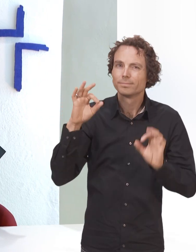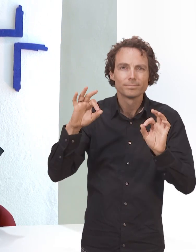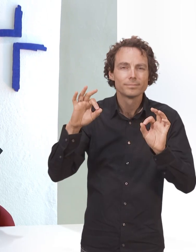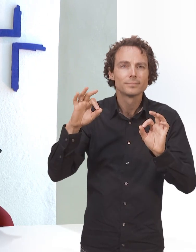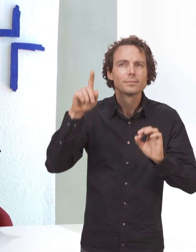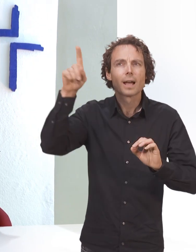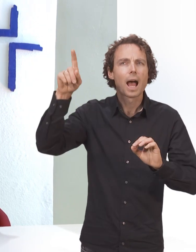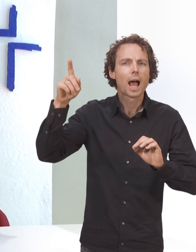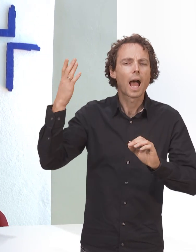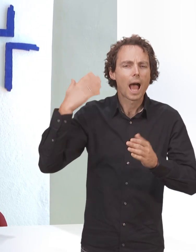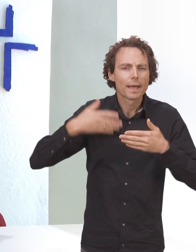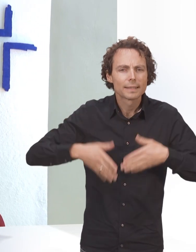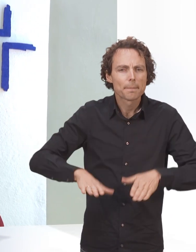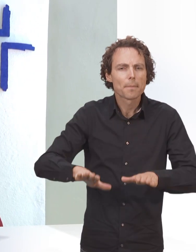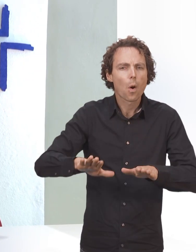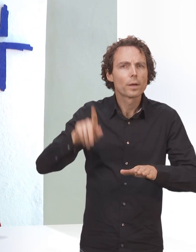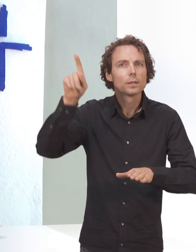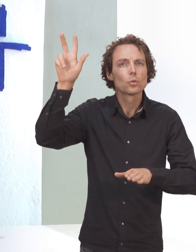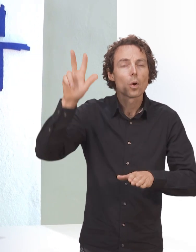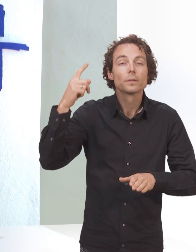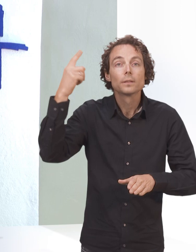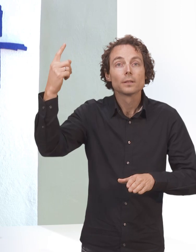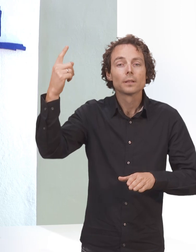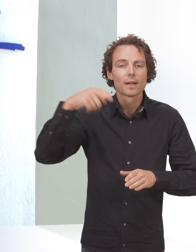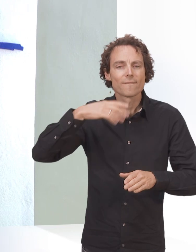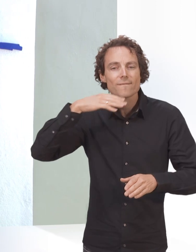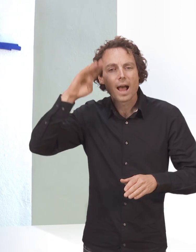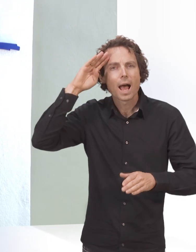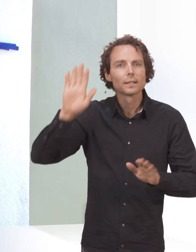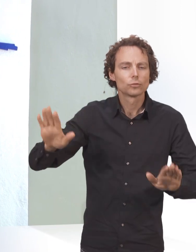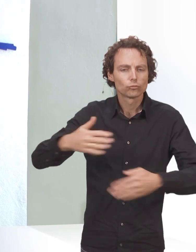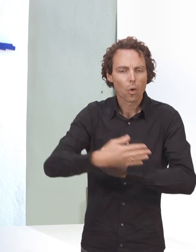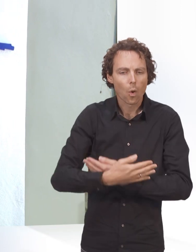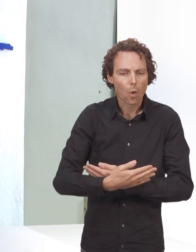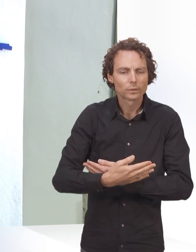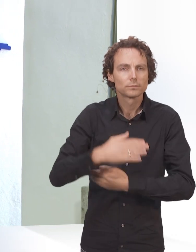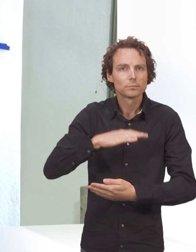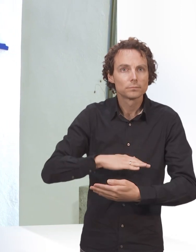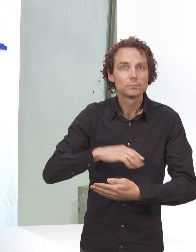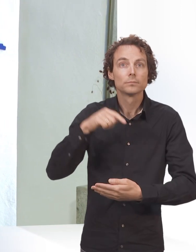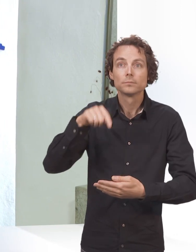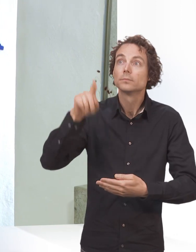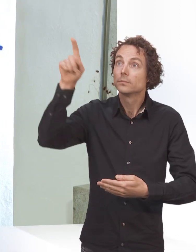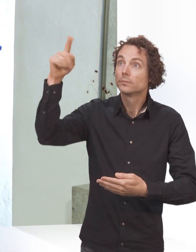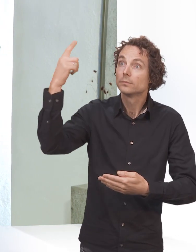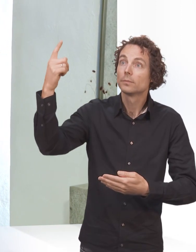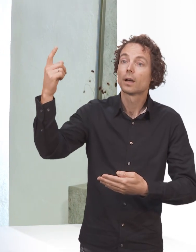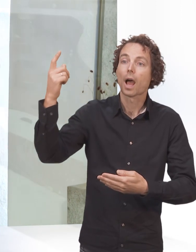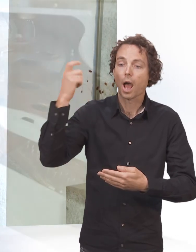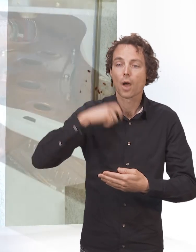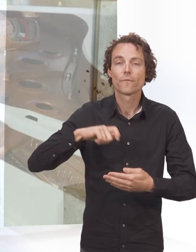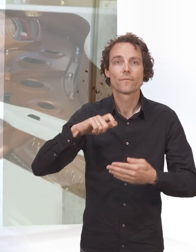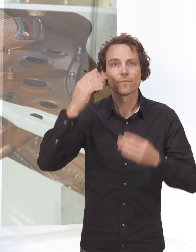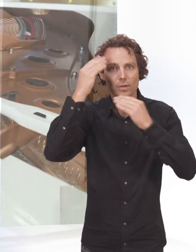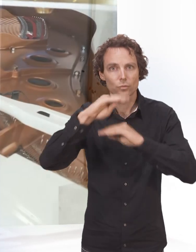Der Eingeborene, der Gott ist und in des Vaters Schoß ist, der hat ihn uns verkündigt.